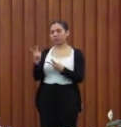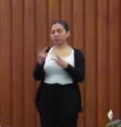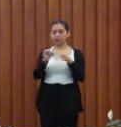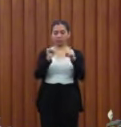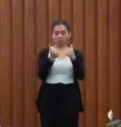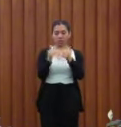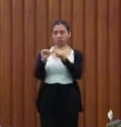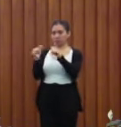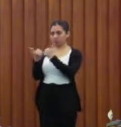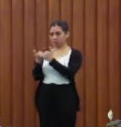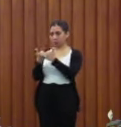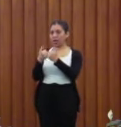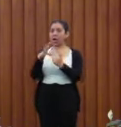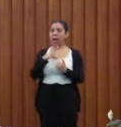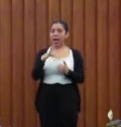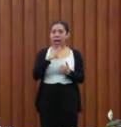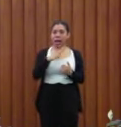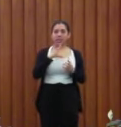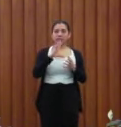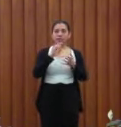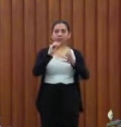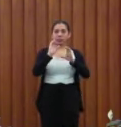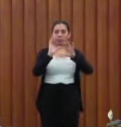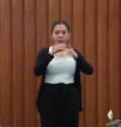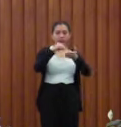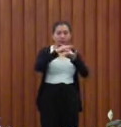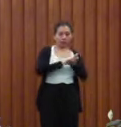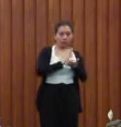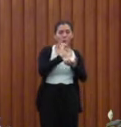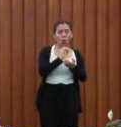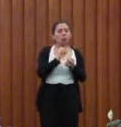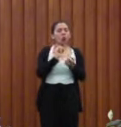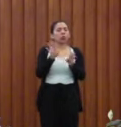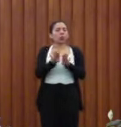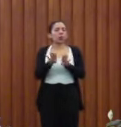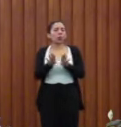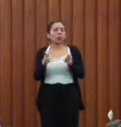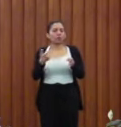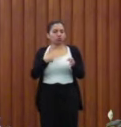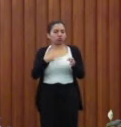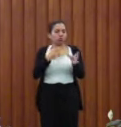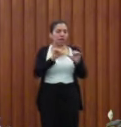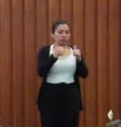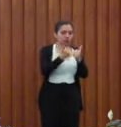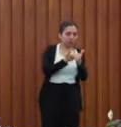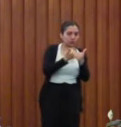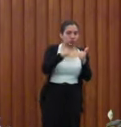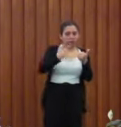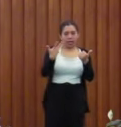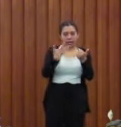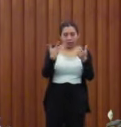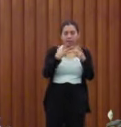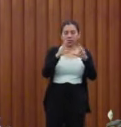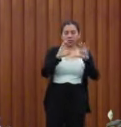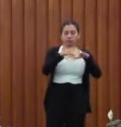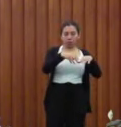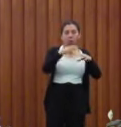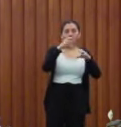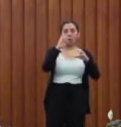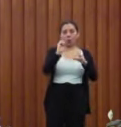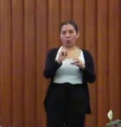se hace el registro de los casos, o se puede subir directo a la plataforma, o sea, que yo pueda acceder a la plataforma y, por ejemplo, subir estos